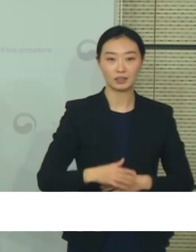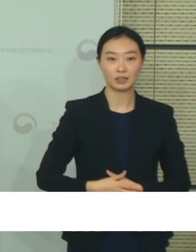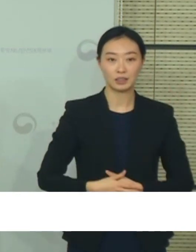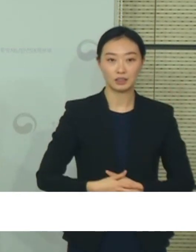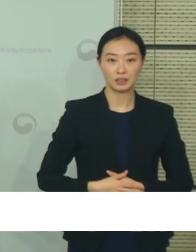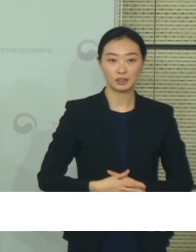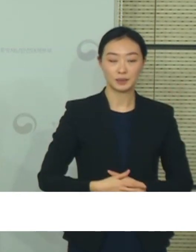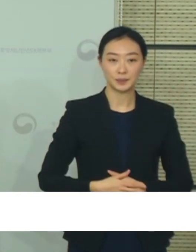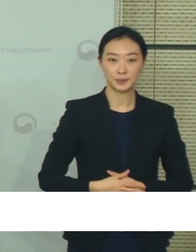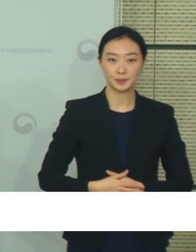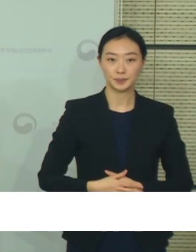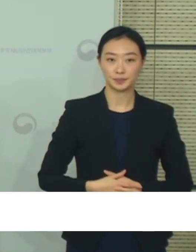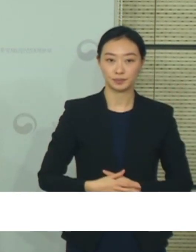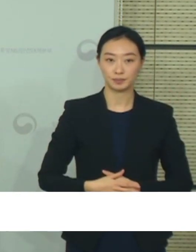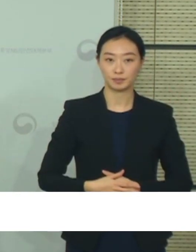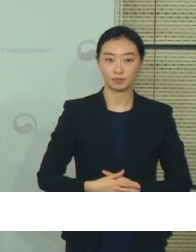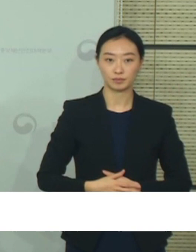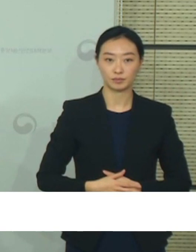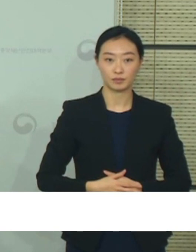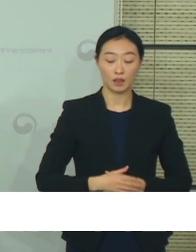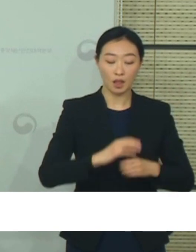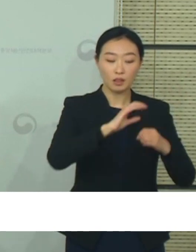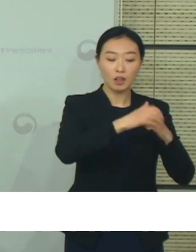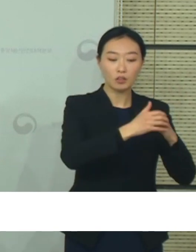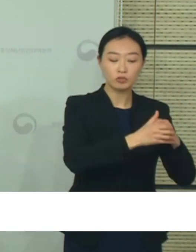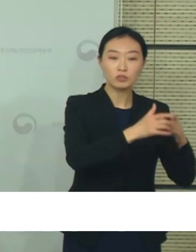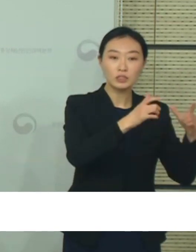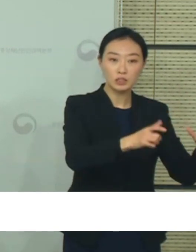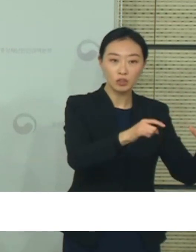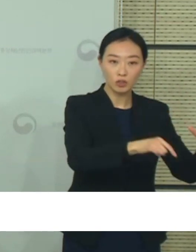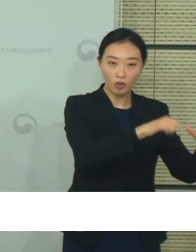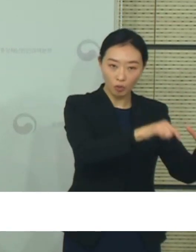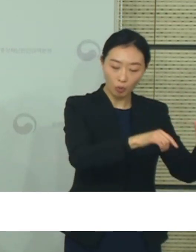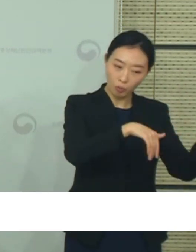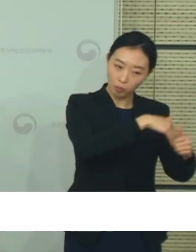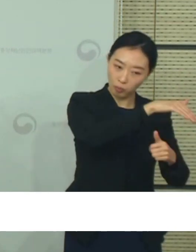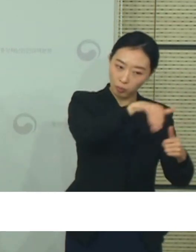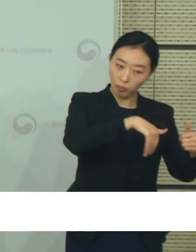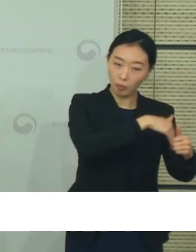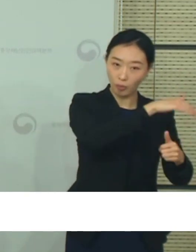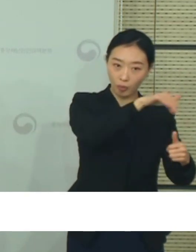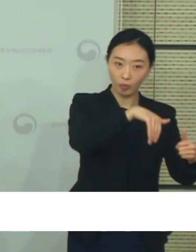대구 지역의 그 여러 환경이